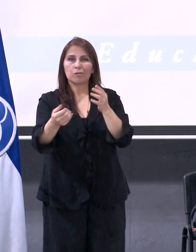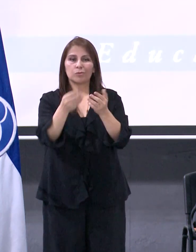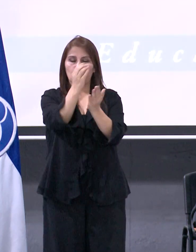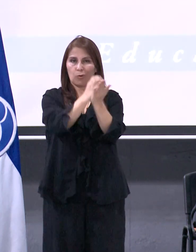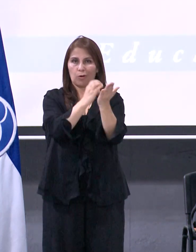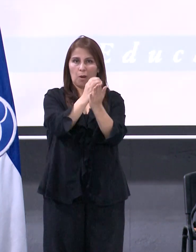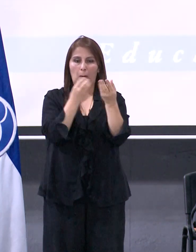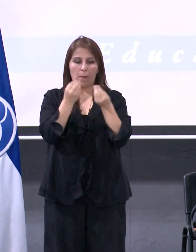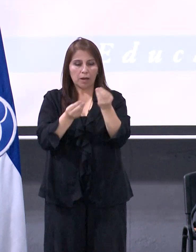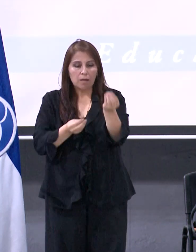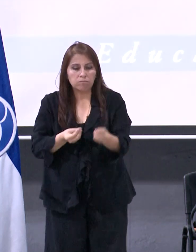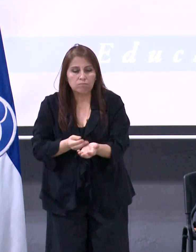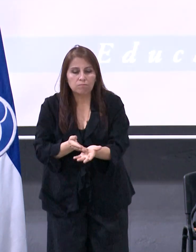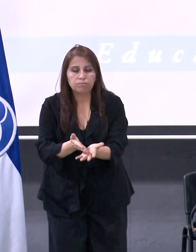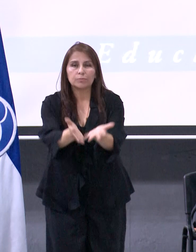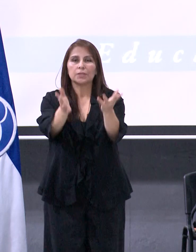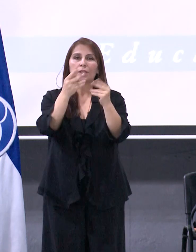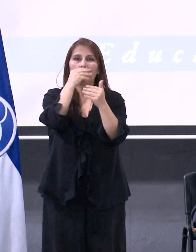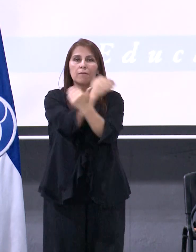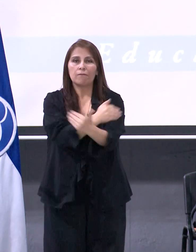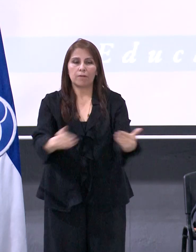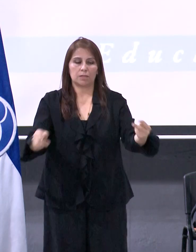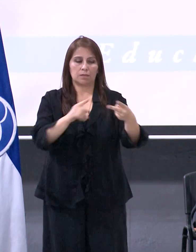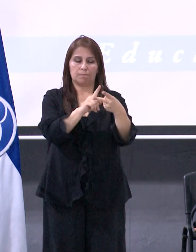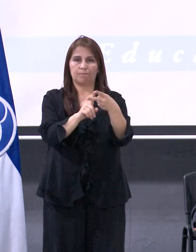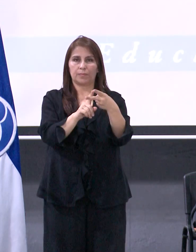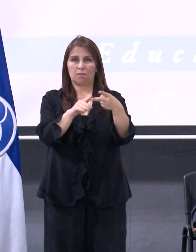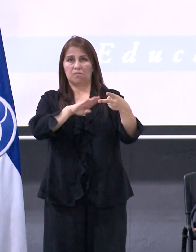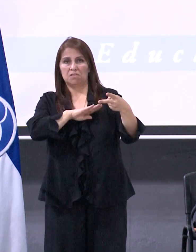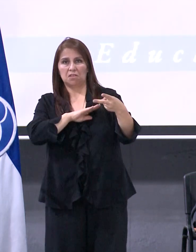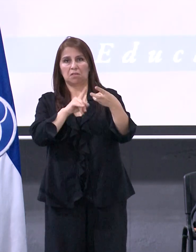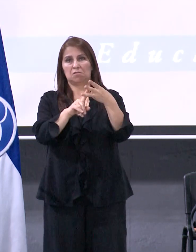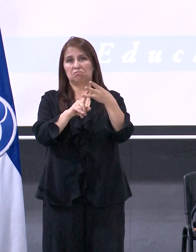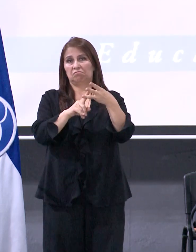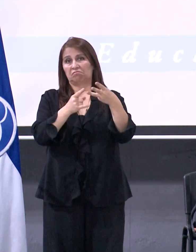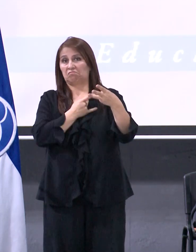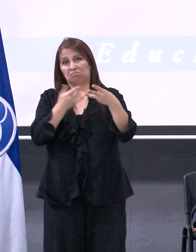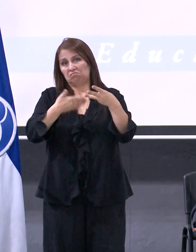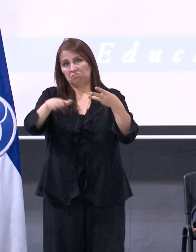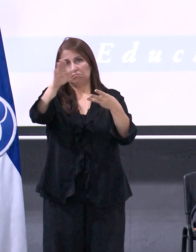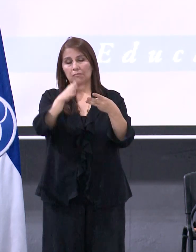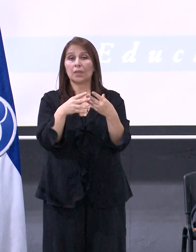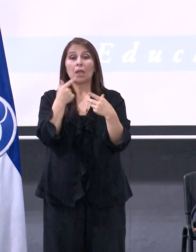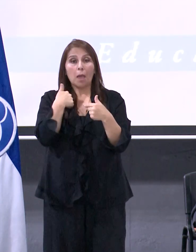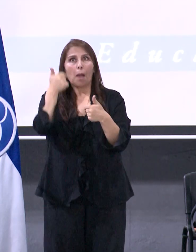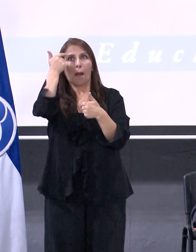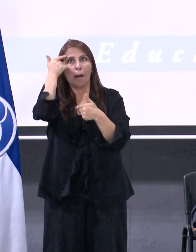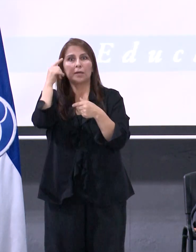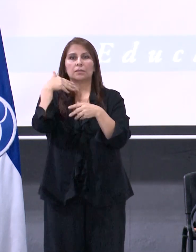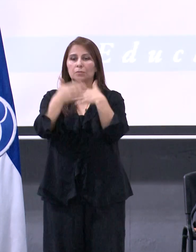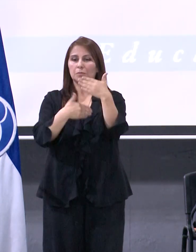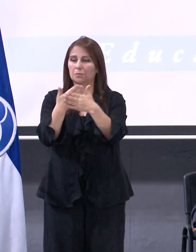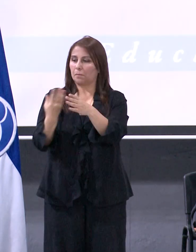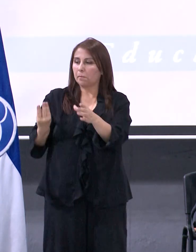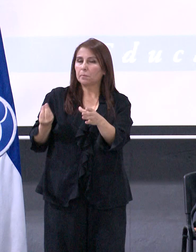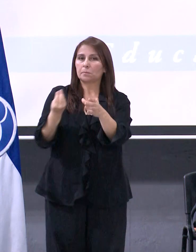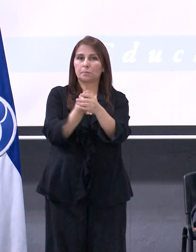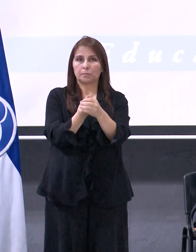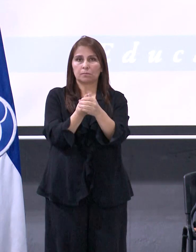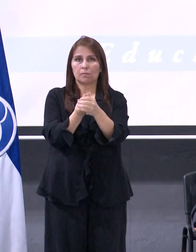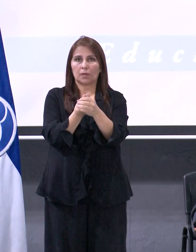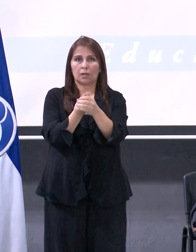la primera infancia la educación básica y media así como los ejercicios orientados a la inclusión y formación de diversas poblaciones